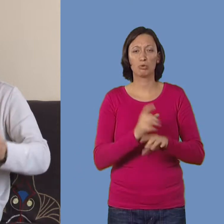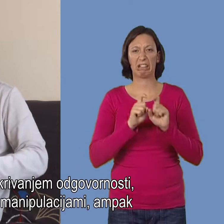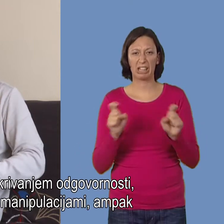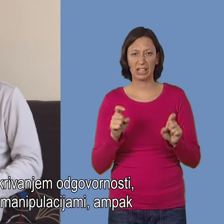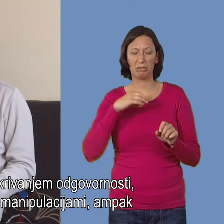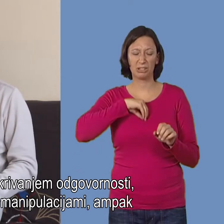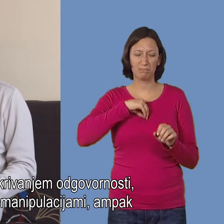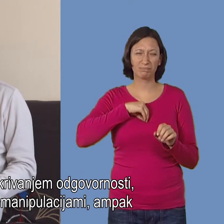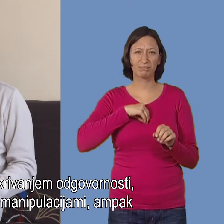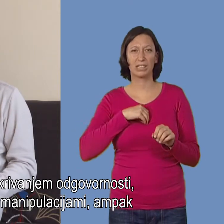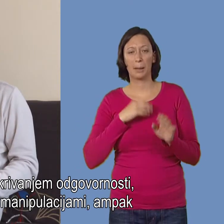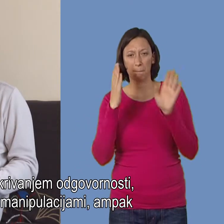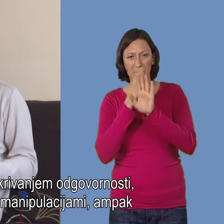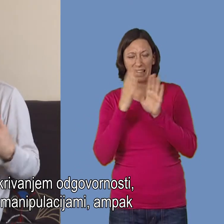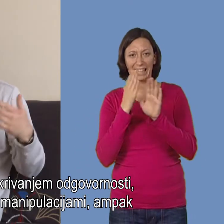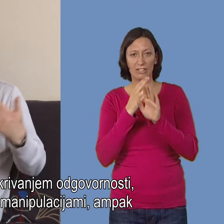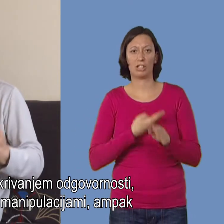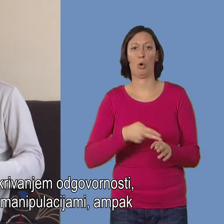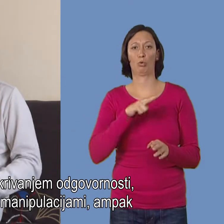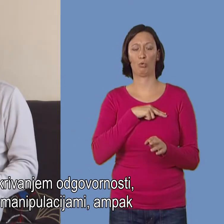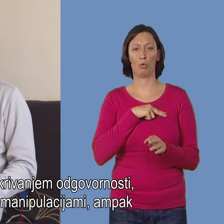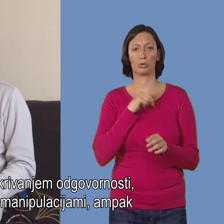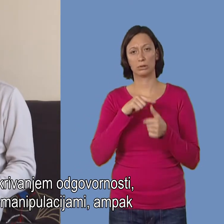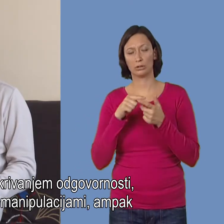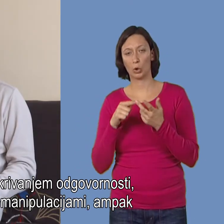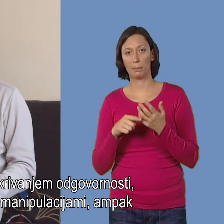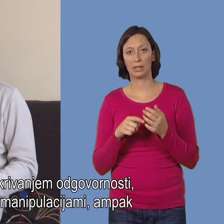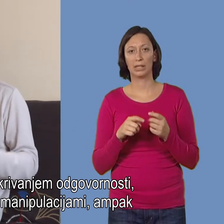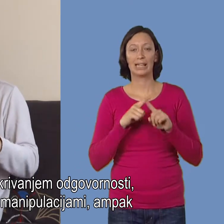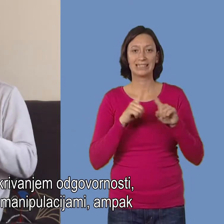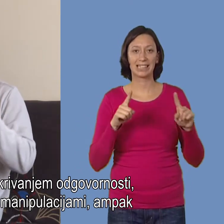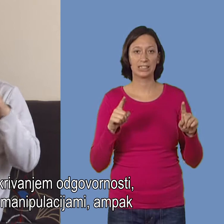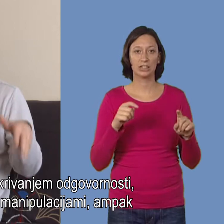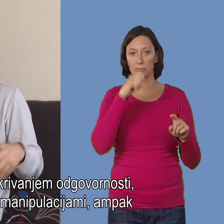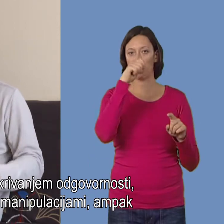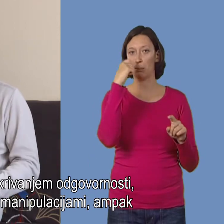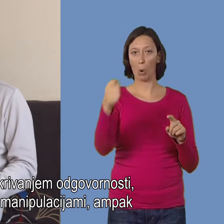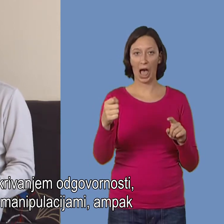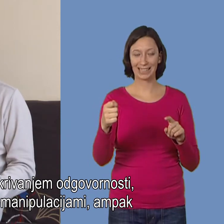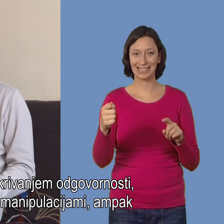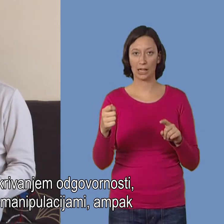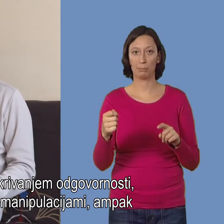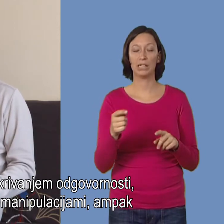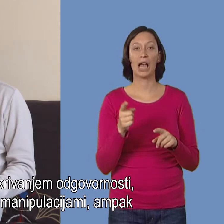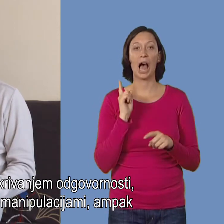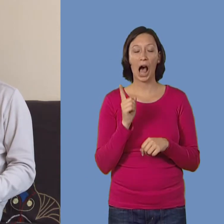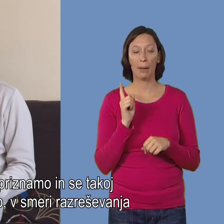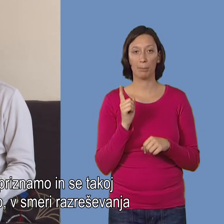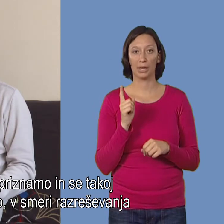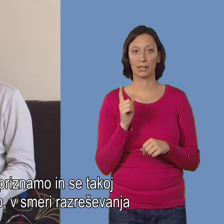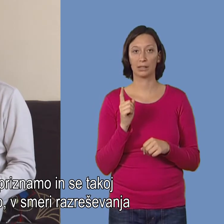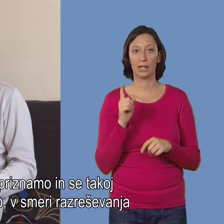občutki krivde, s prikrivanjem odgovornosti in tako naprej, z različnimi manipulacijami,